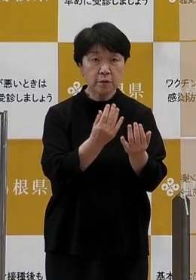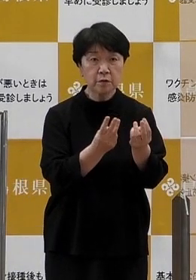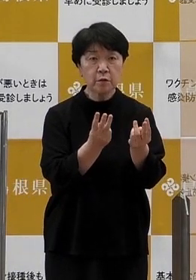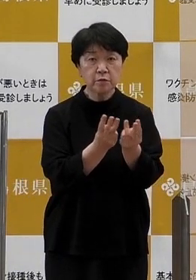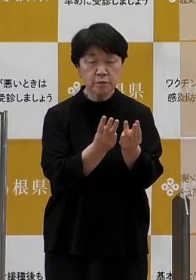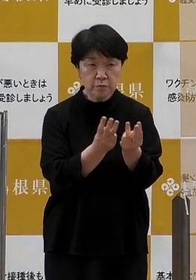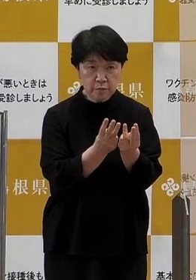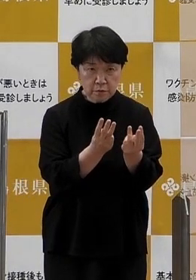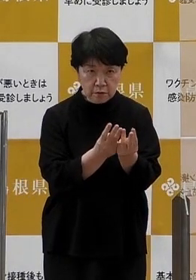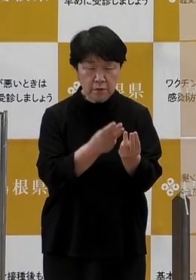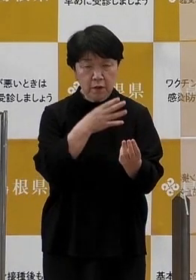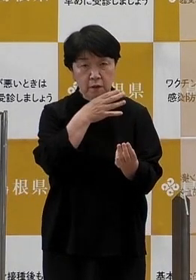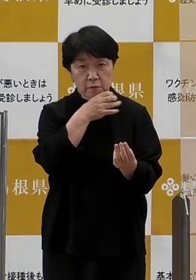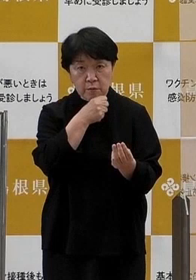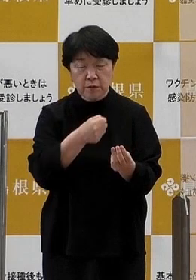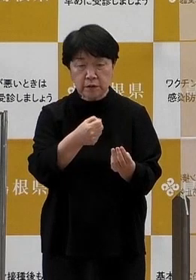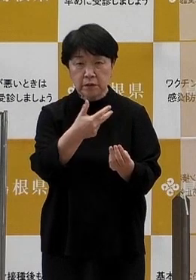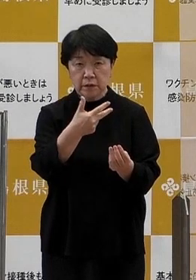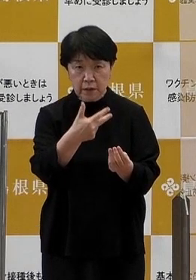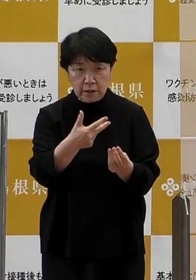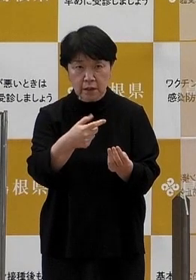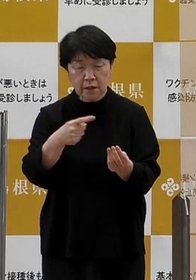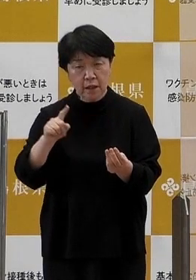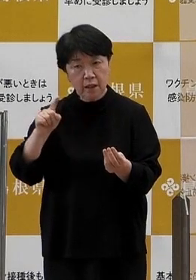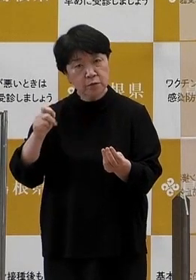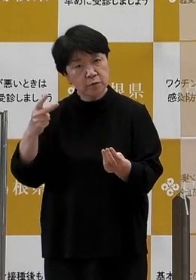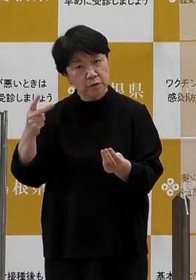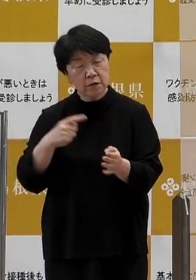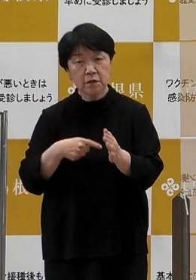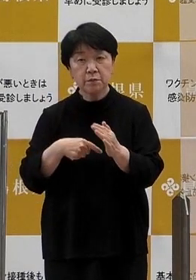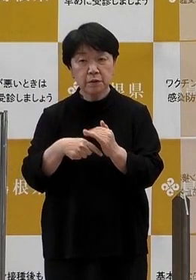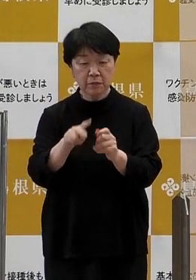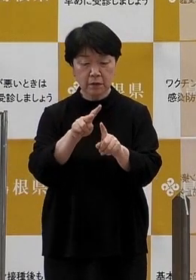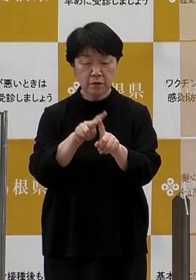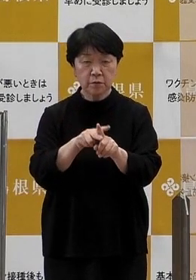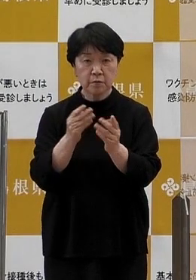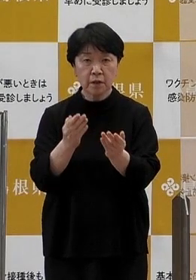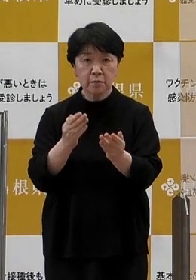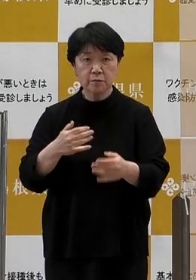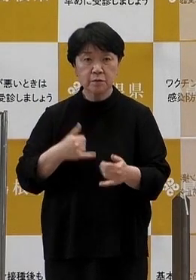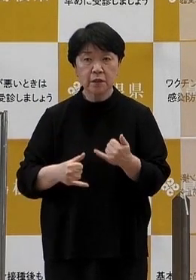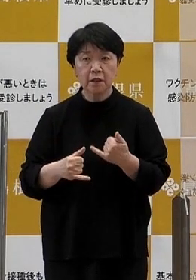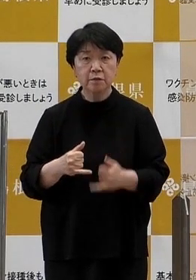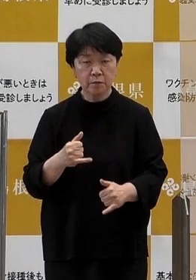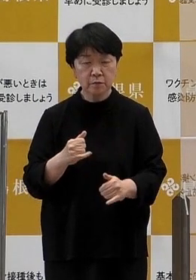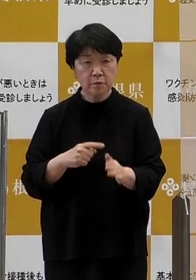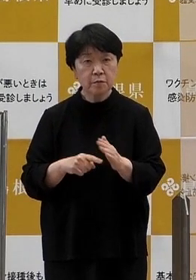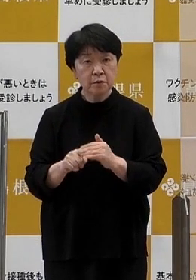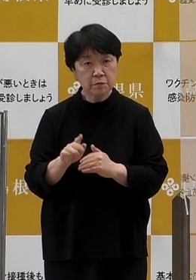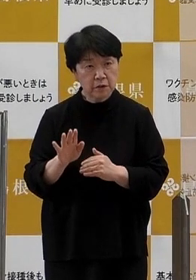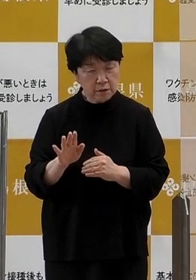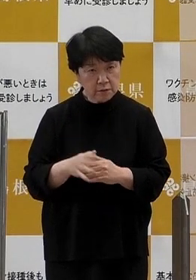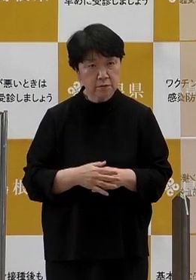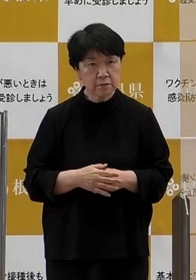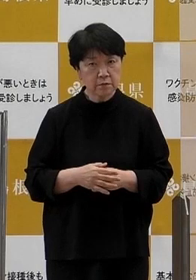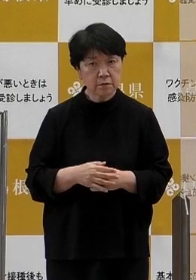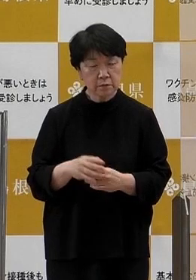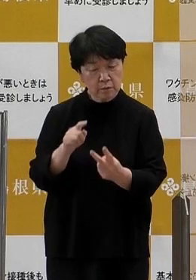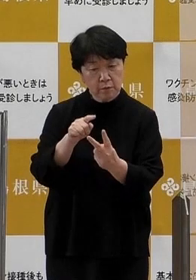緑の数字が7歳から12歳ですので、これは小学生の数字であります。この2